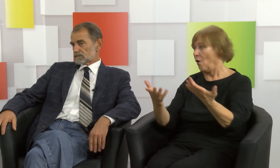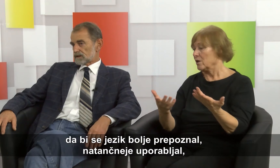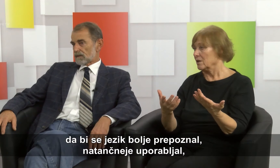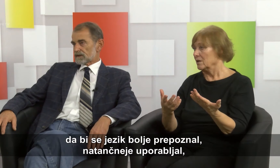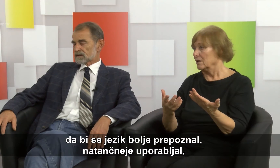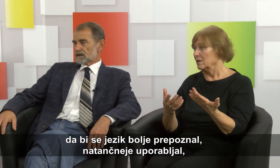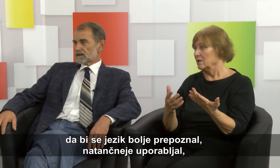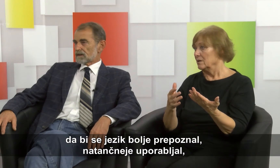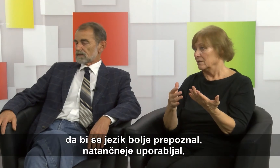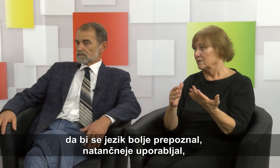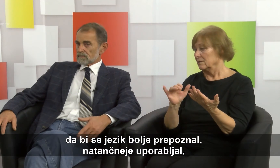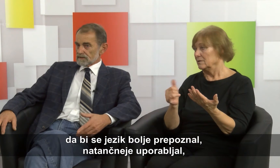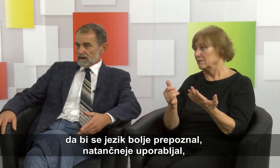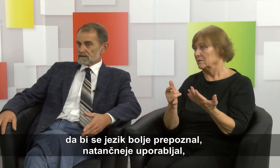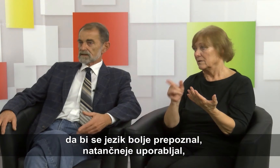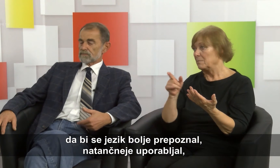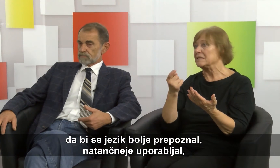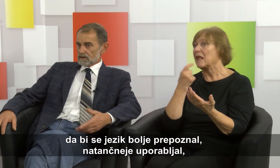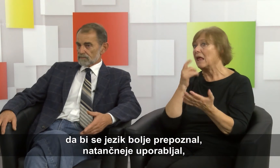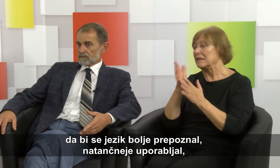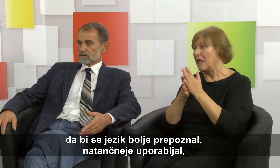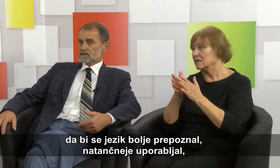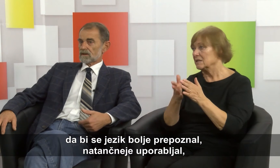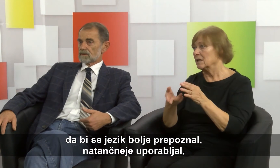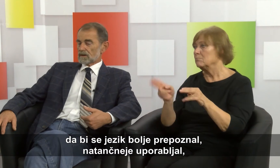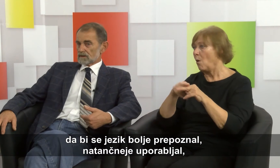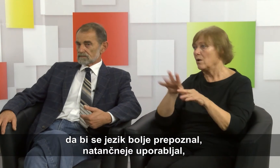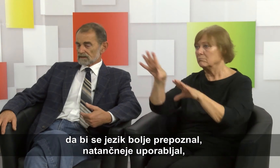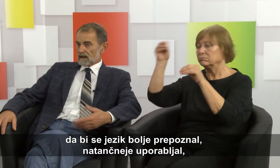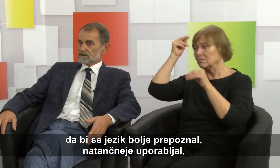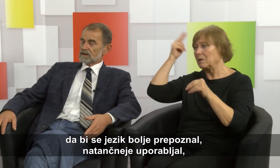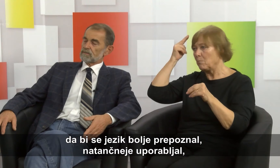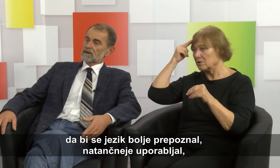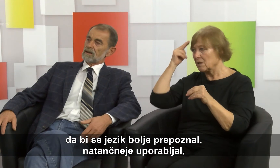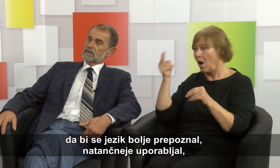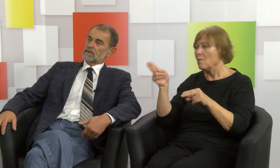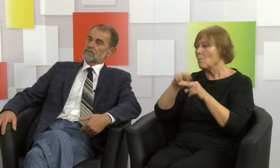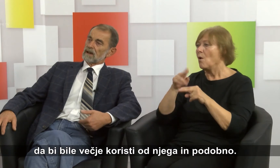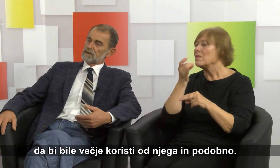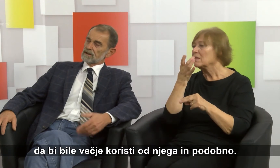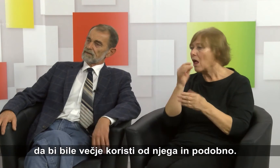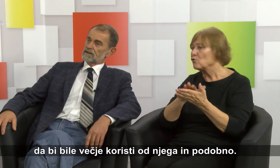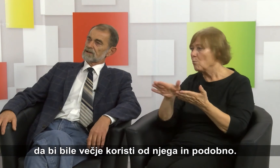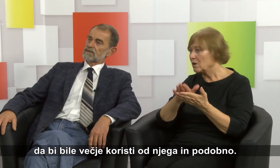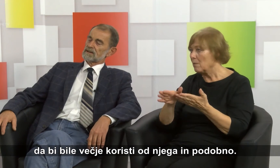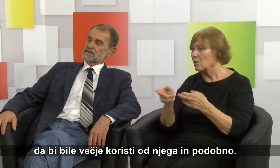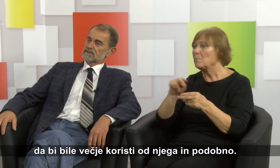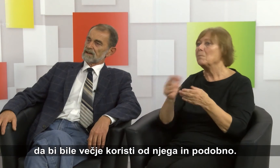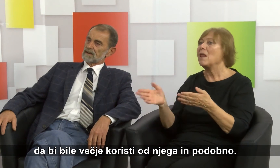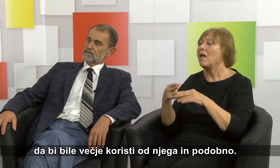da bi se jezik bolje prepoznal, natančno je uporabljal, da bi bile večje koristi od njega in